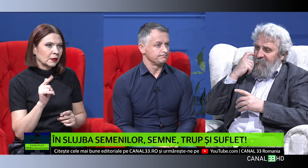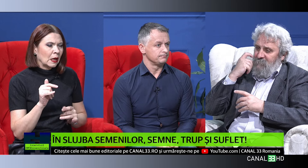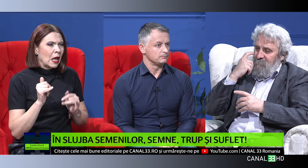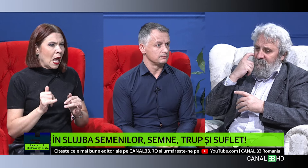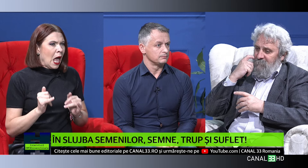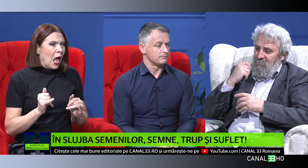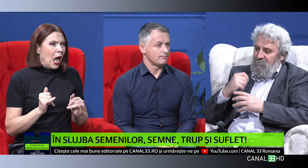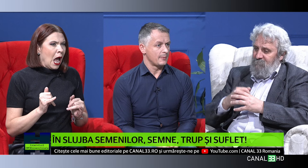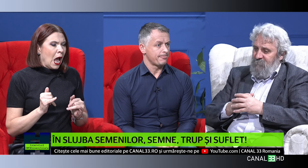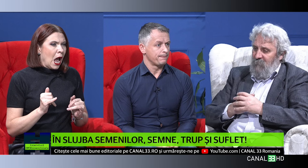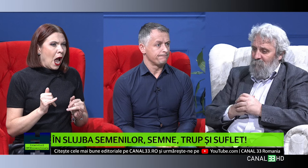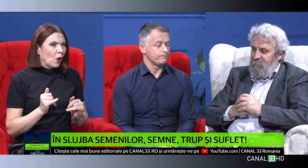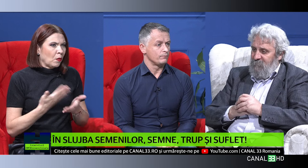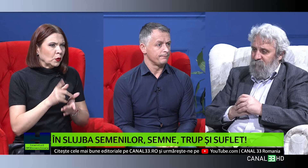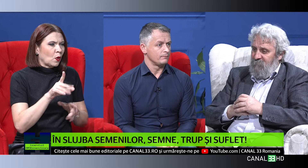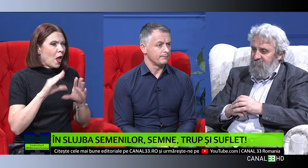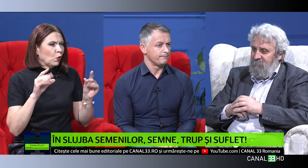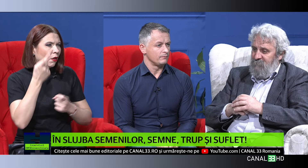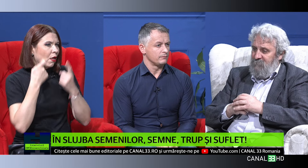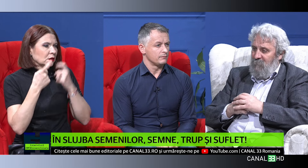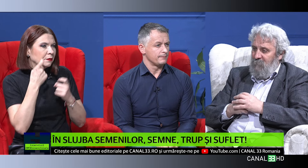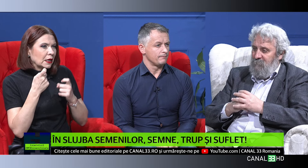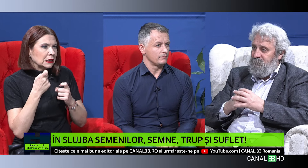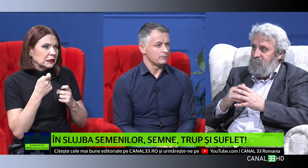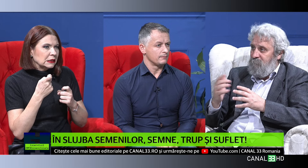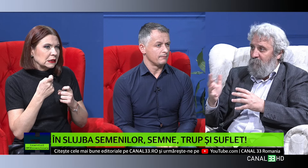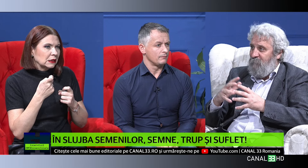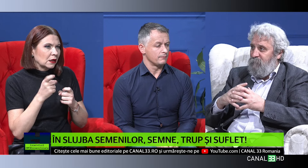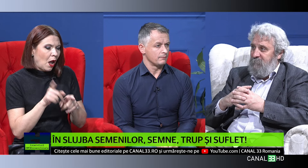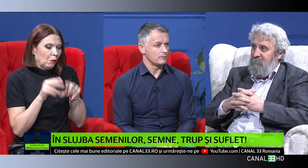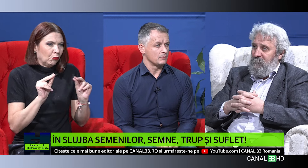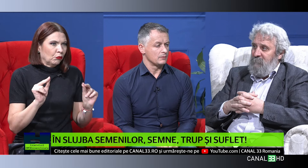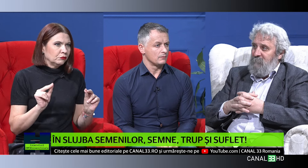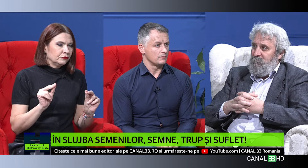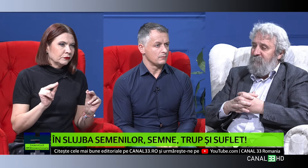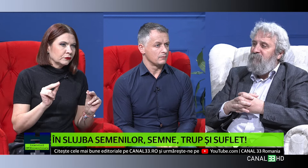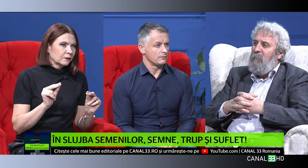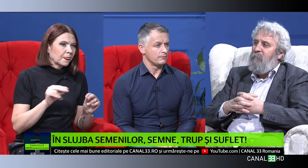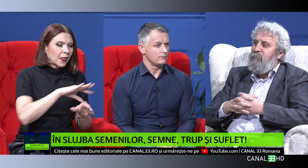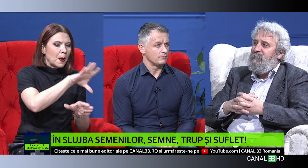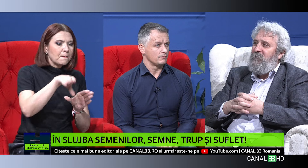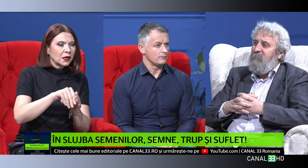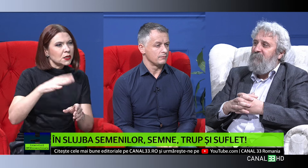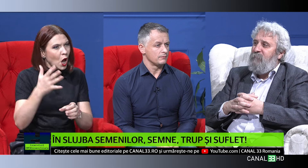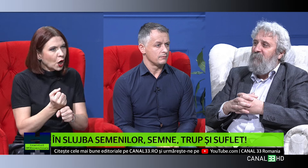ăsta, fiindcă ai multă experiență ca profesor, părinții au reușit să mai treacă peste